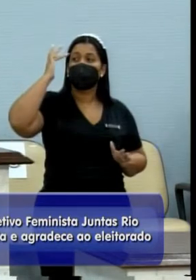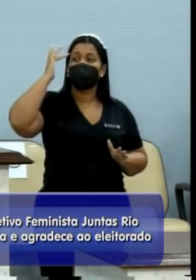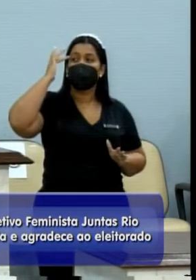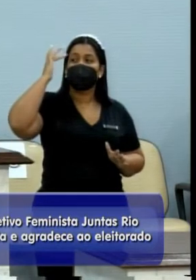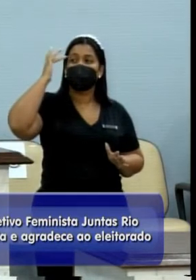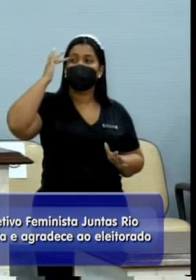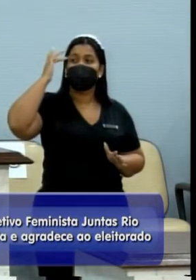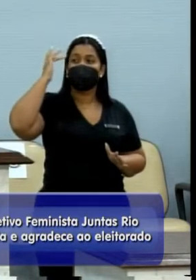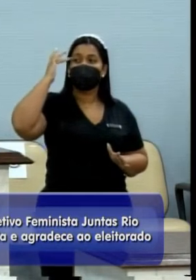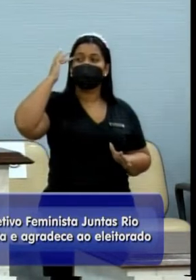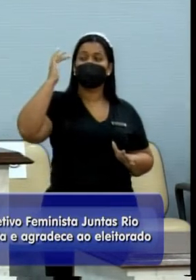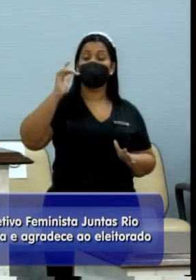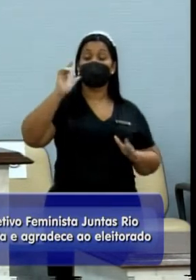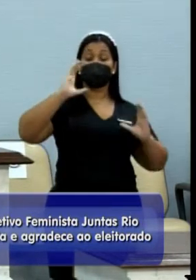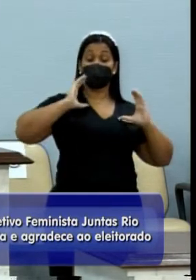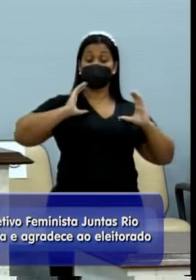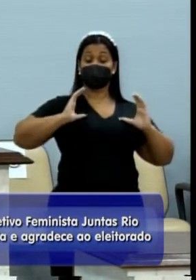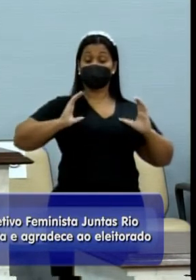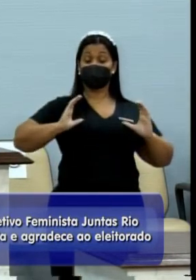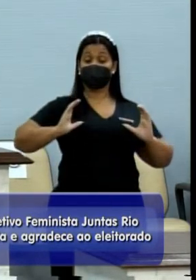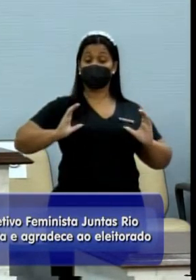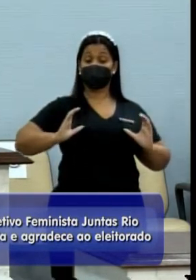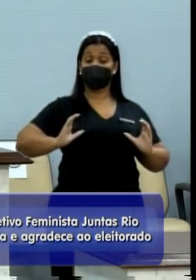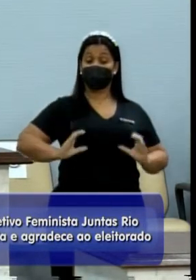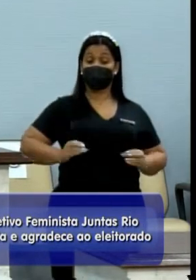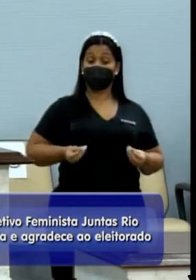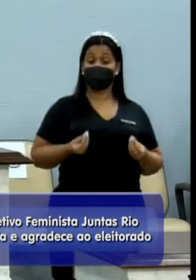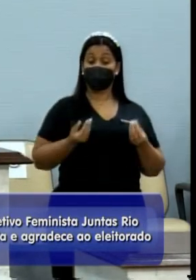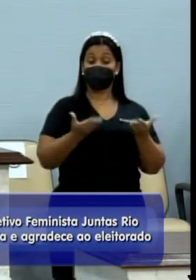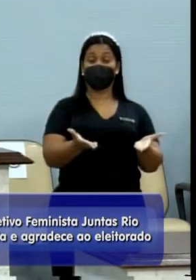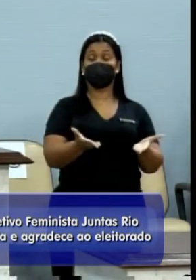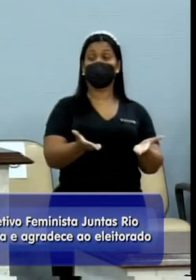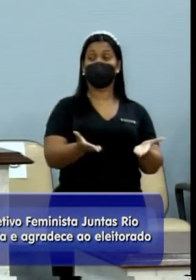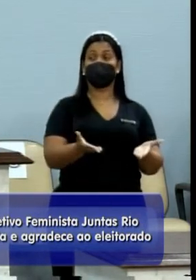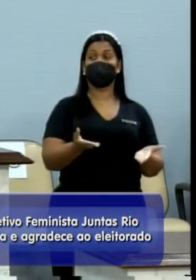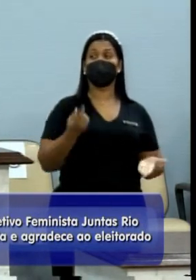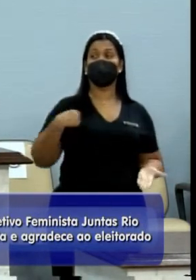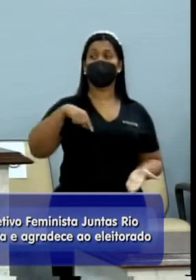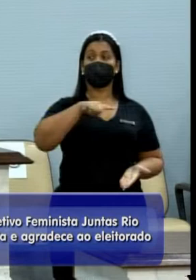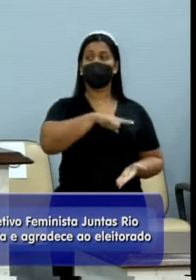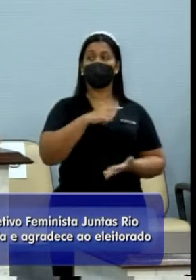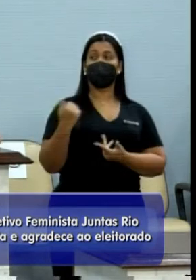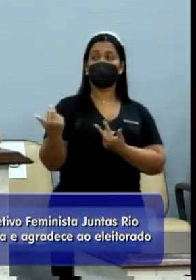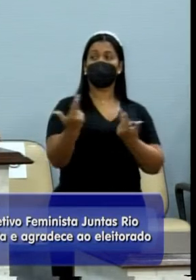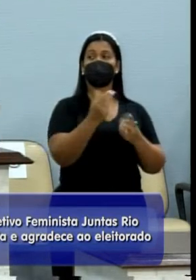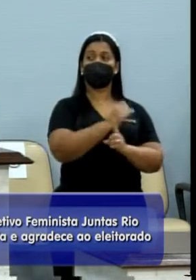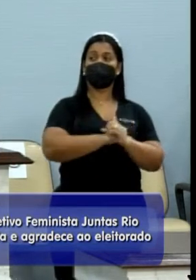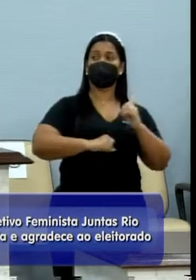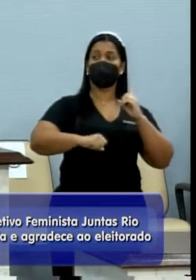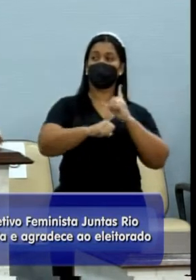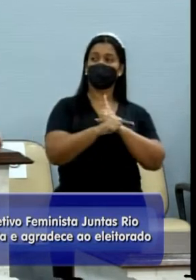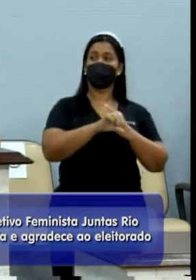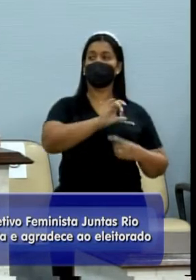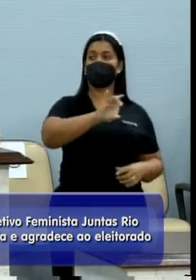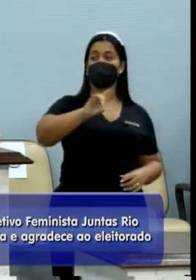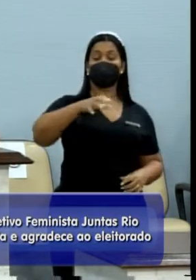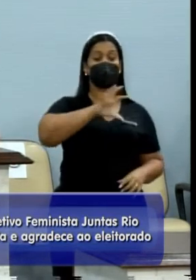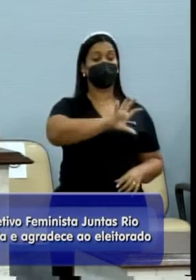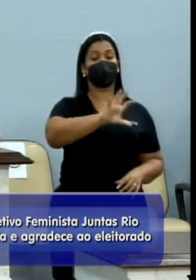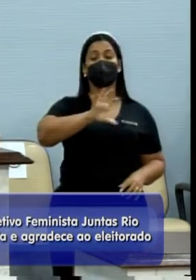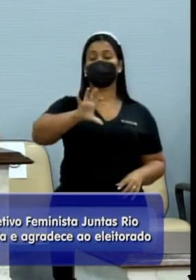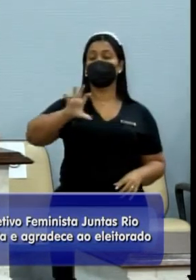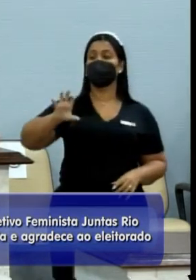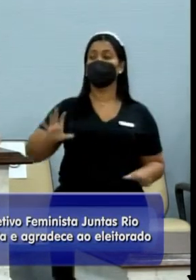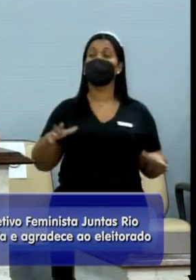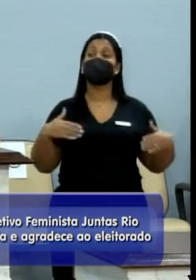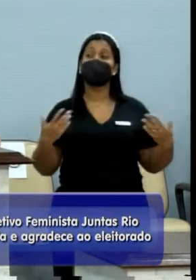conscientização para se formar cidadãos, que somos em comum numa sociedade, a cada um por si.